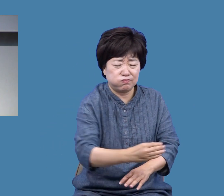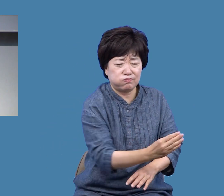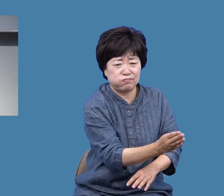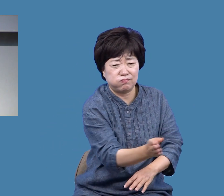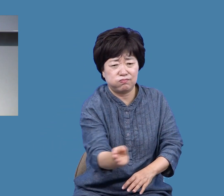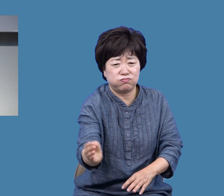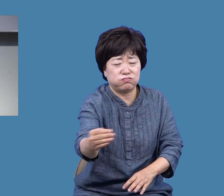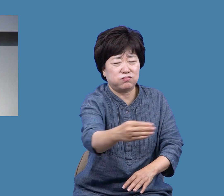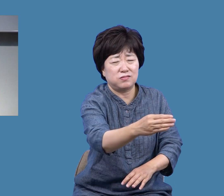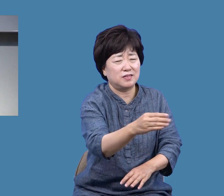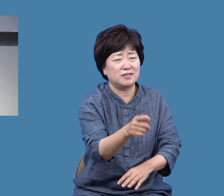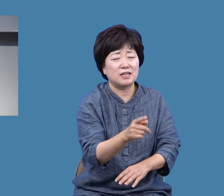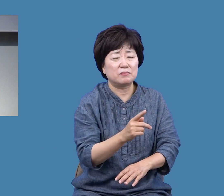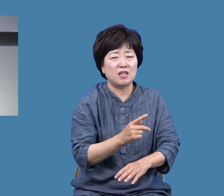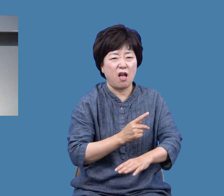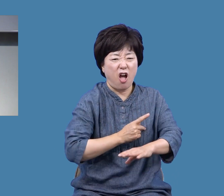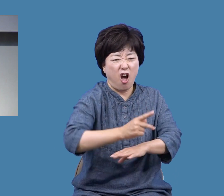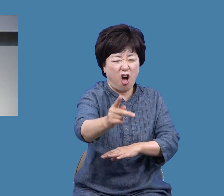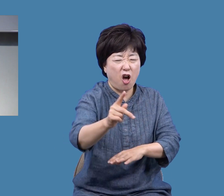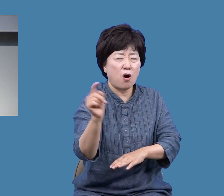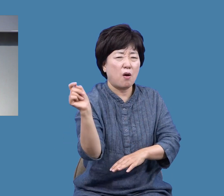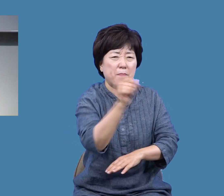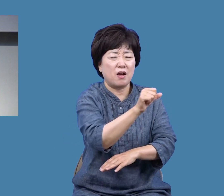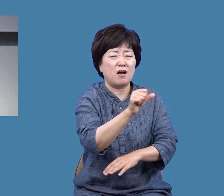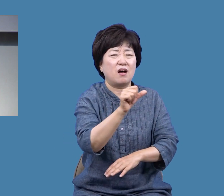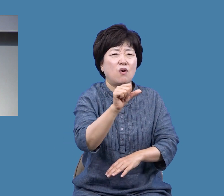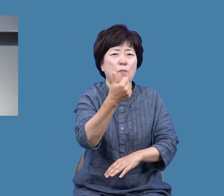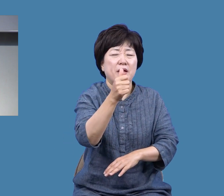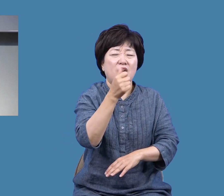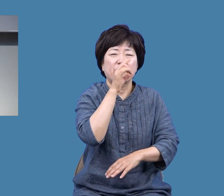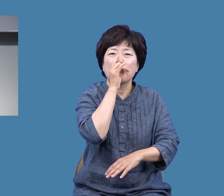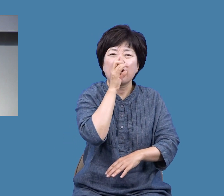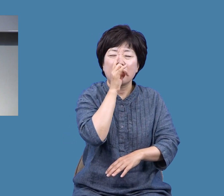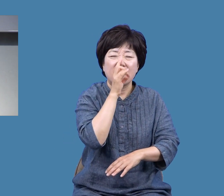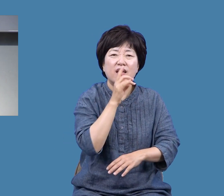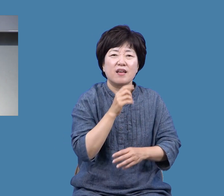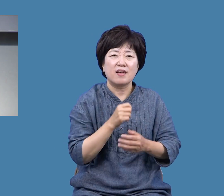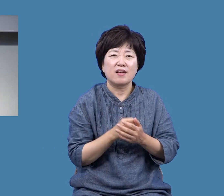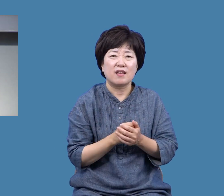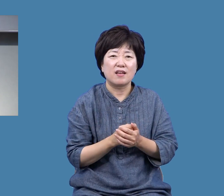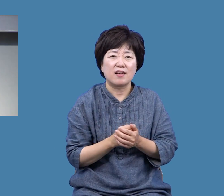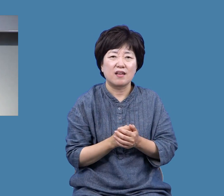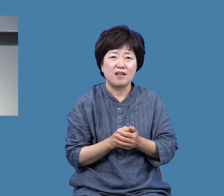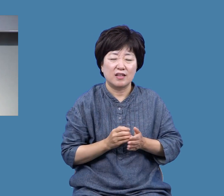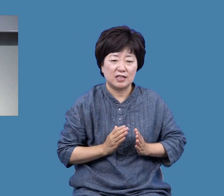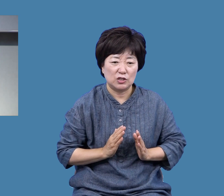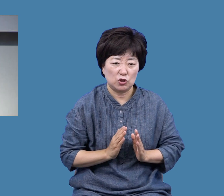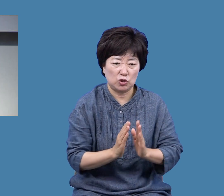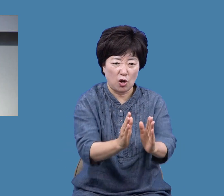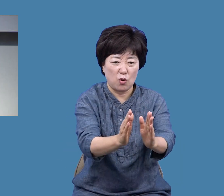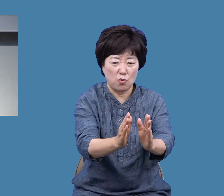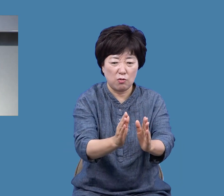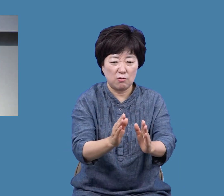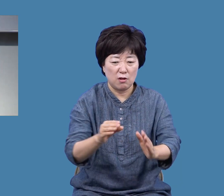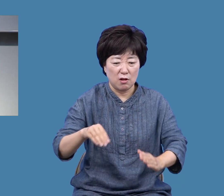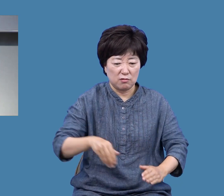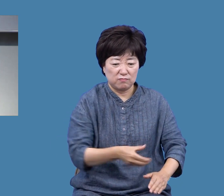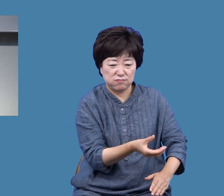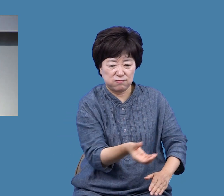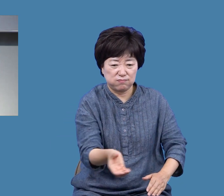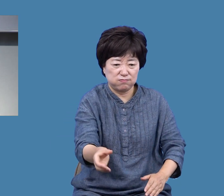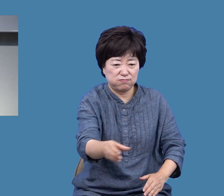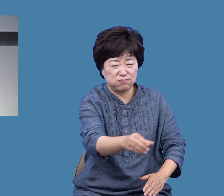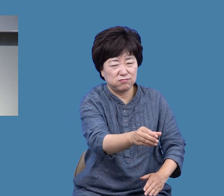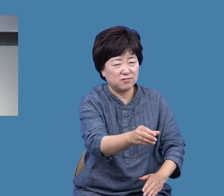철로도 거기에 맞게 걸맞게 완전해야 되고, 이 선로도 이렇게 휘어 있으면 안 되고 쫙 직선으로 돼 있어야 되고,